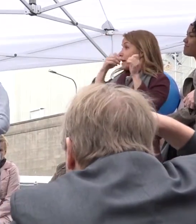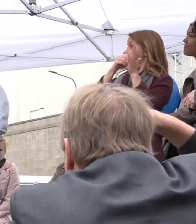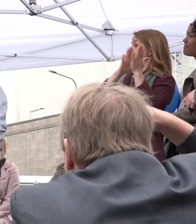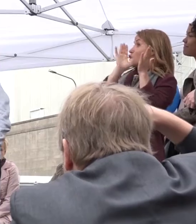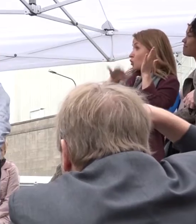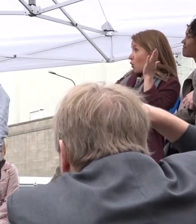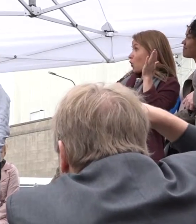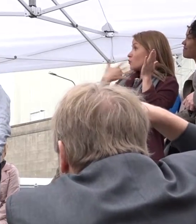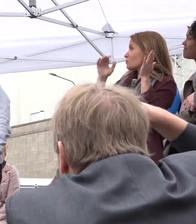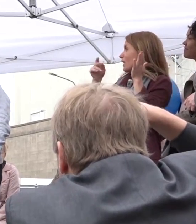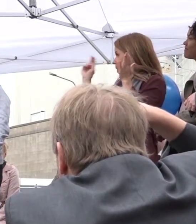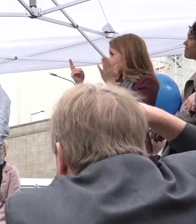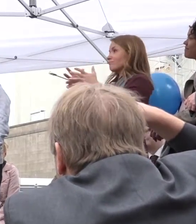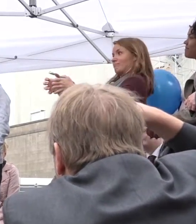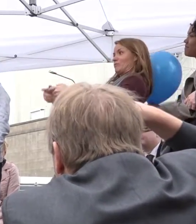det bli handling också.